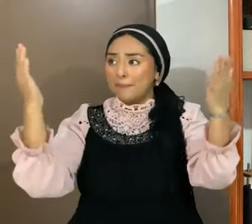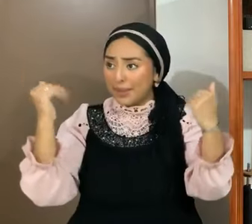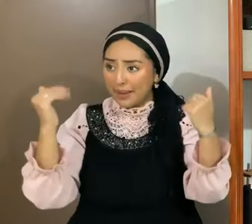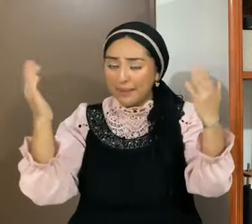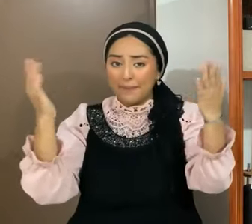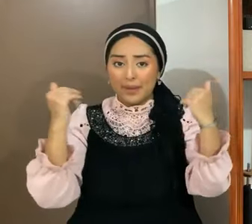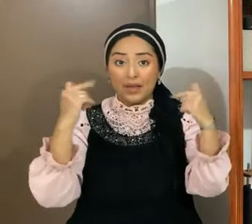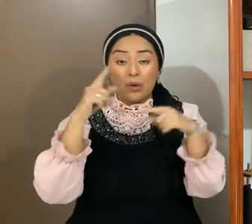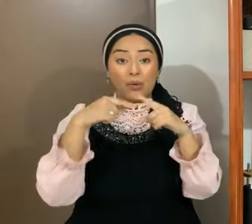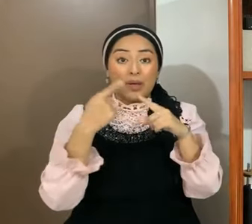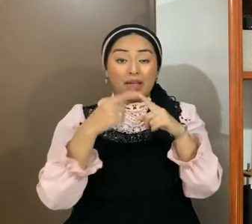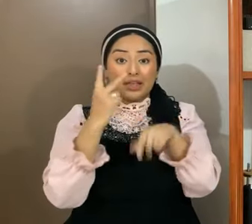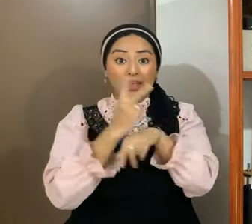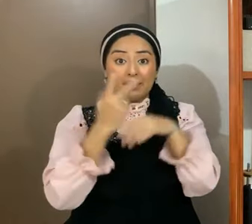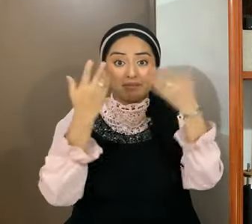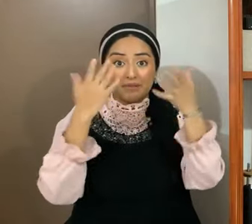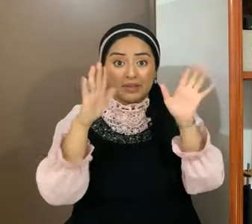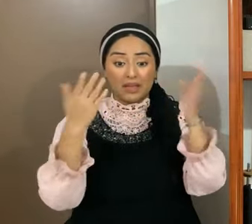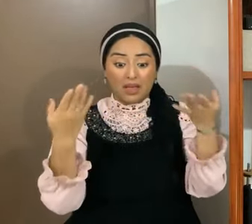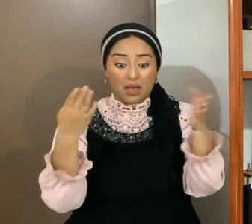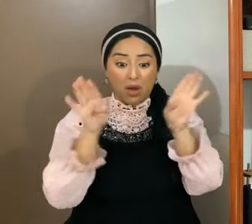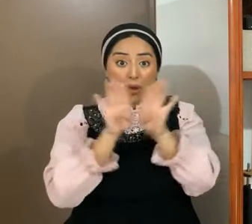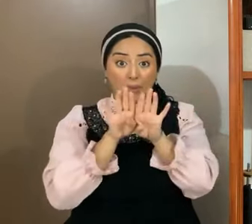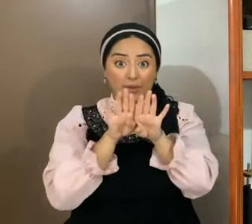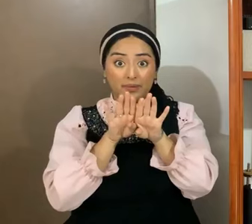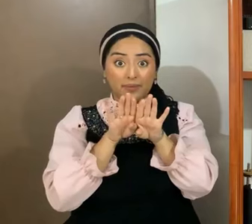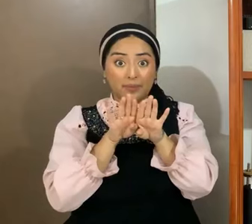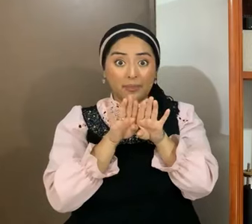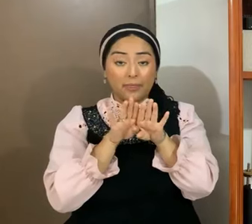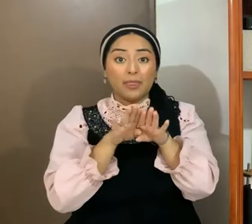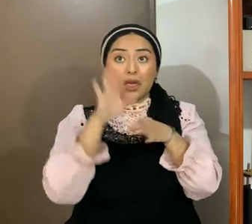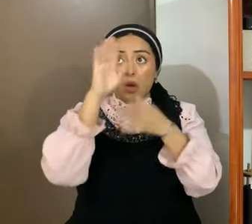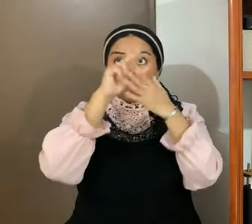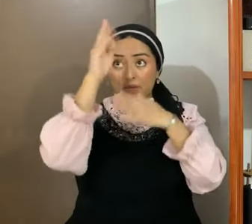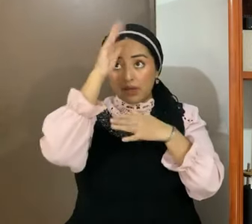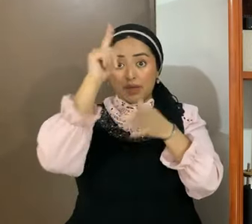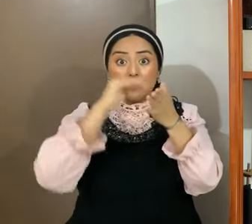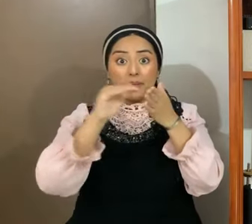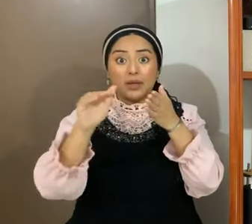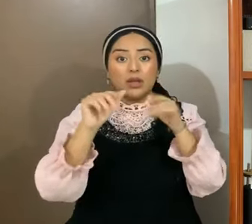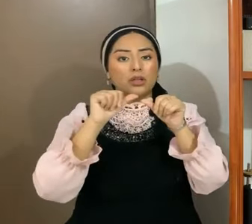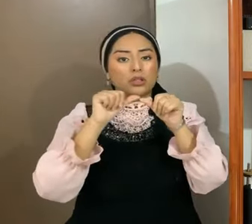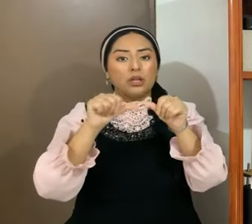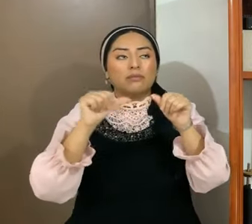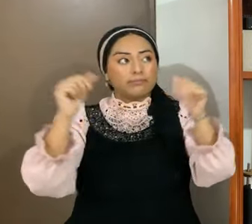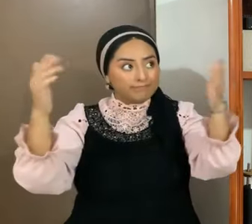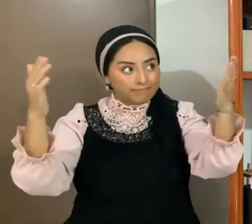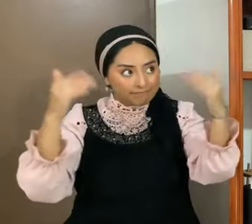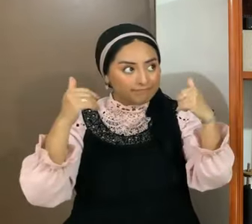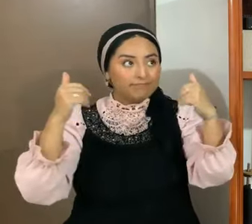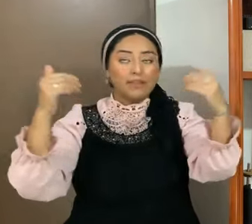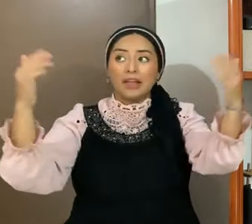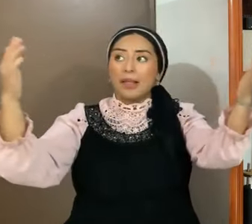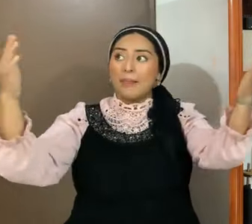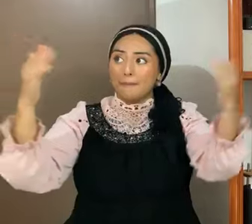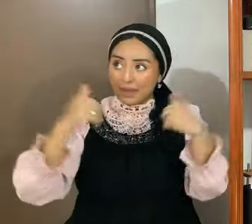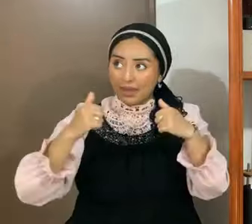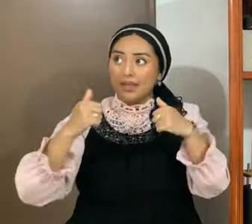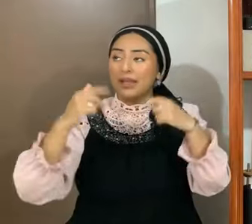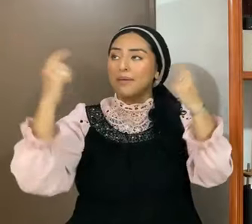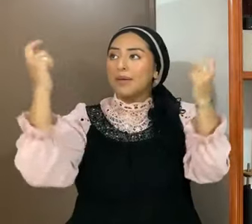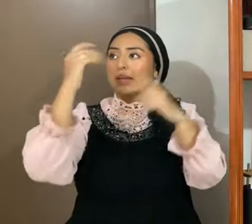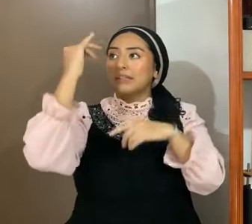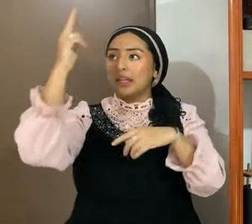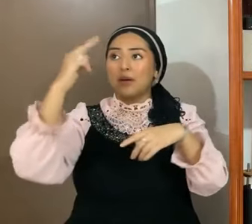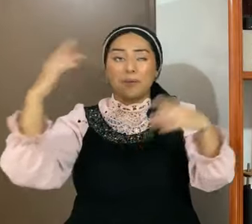todavía después de cerrado ese lugar, el Eterno permitió que se siguiera llamando a peregrinar al pueblo. Vengan, vamos a